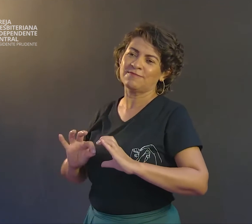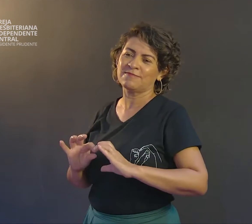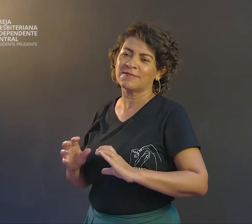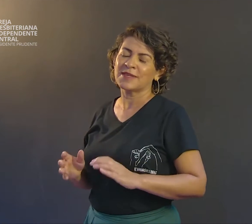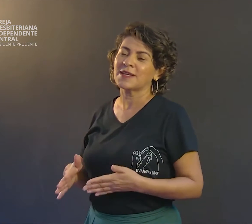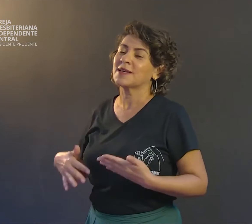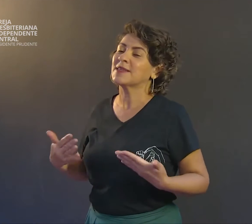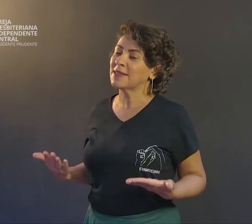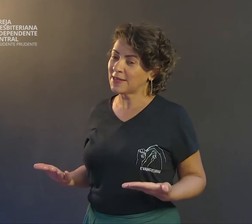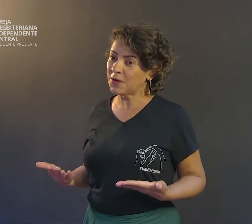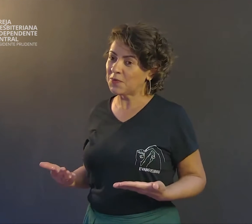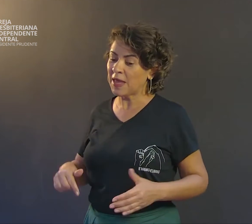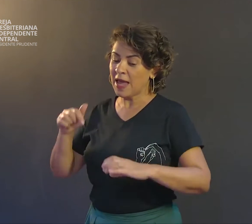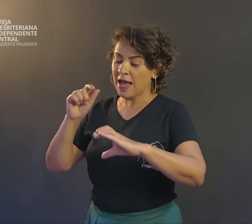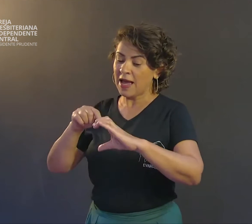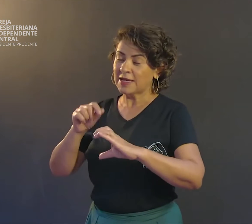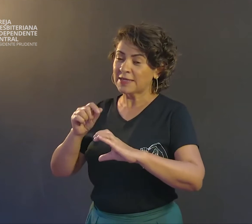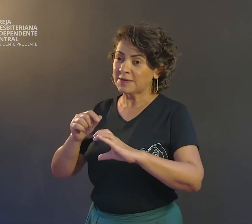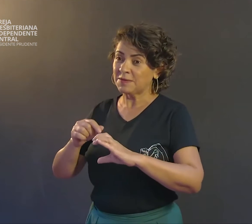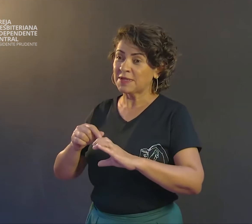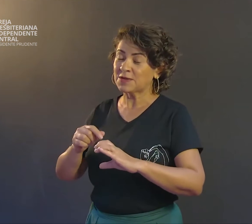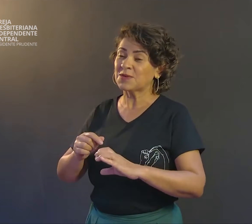Este está enganado, pois pertence ao diabo.